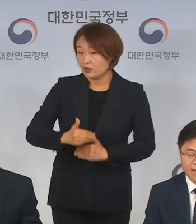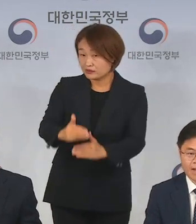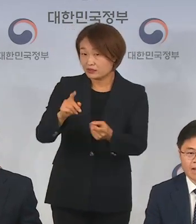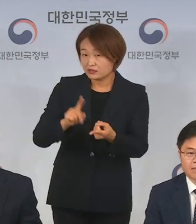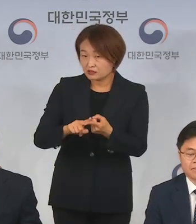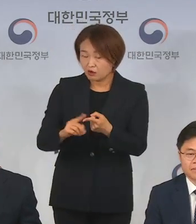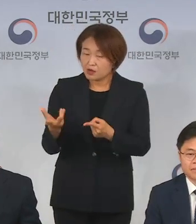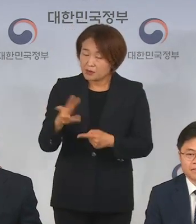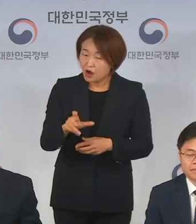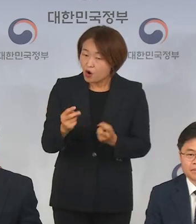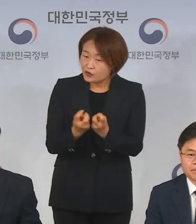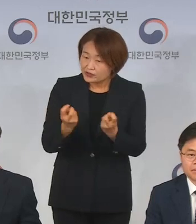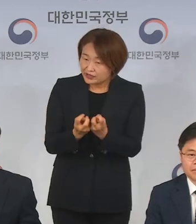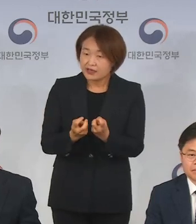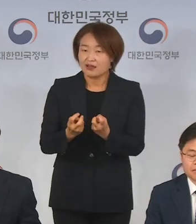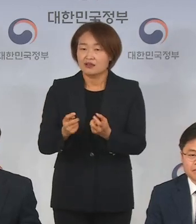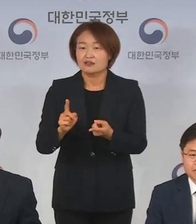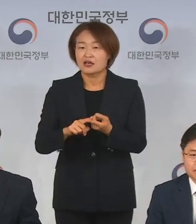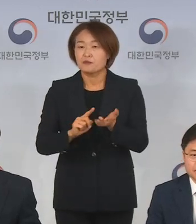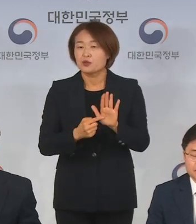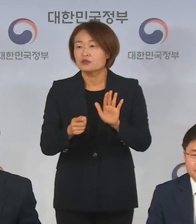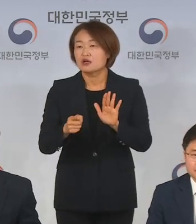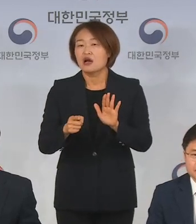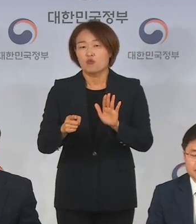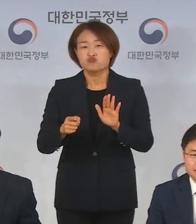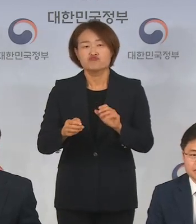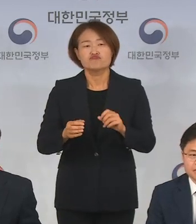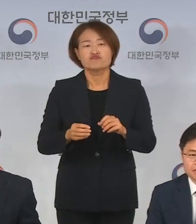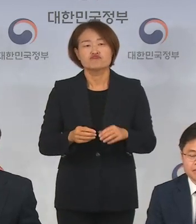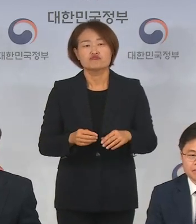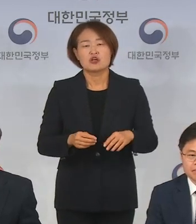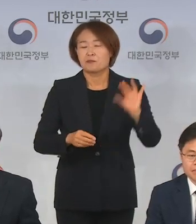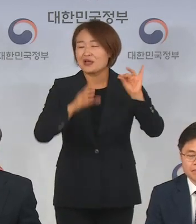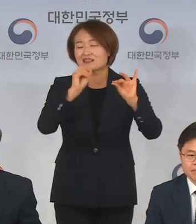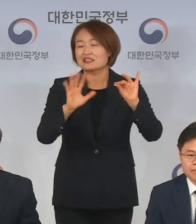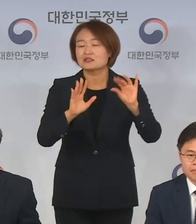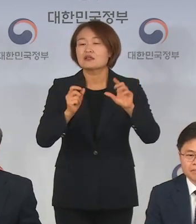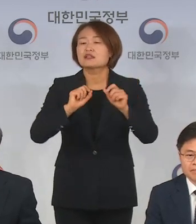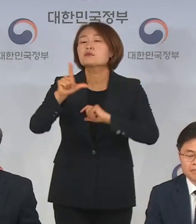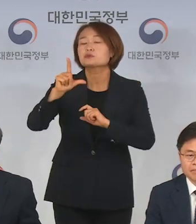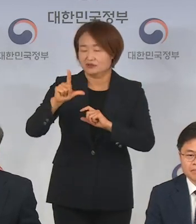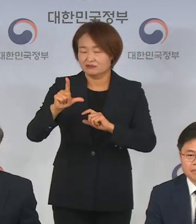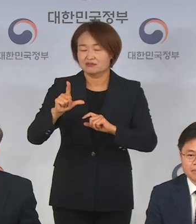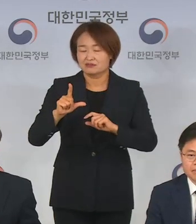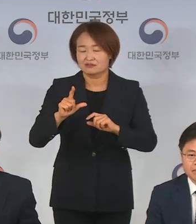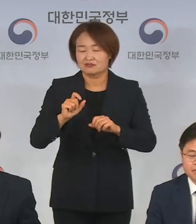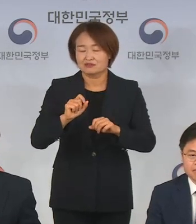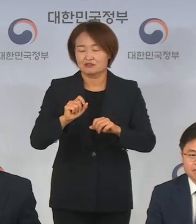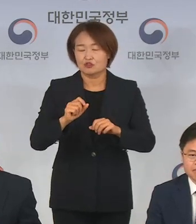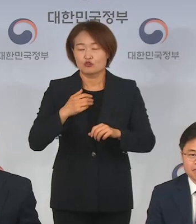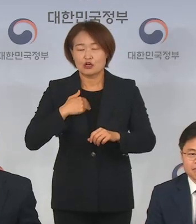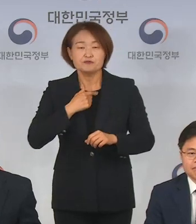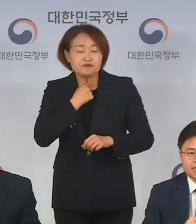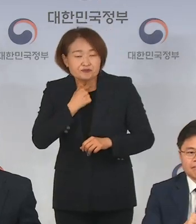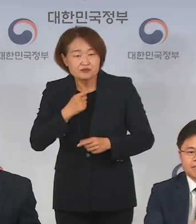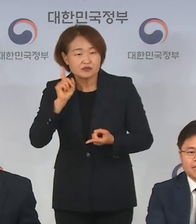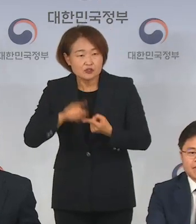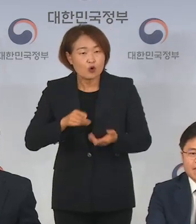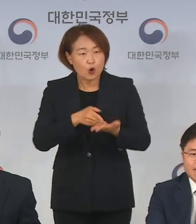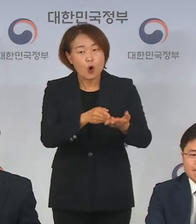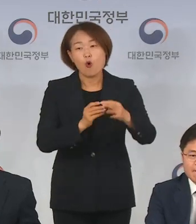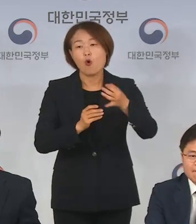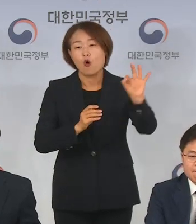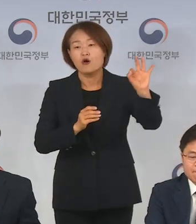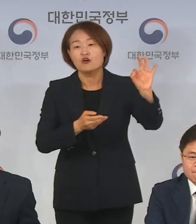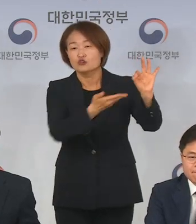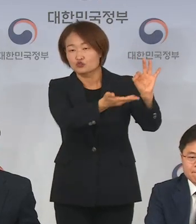정도 반영됐느냐, 저희가 아마 표현을 대부분 반영됐다고 보고 있고요. 특히 대상 시설이나 저희가 보고자 하는